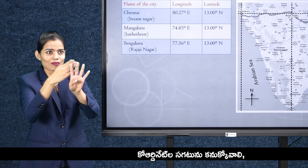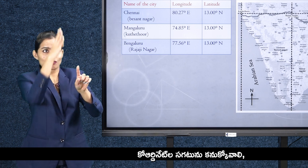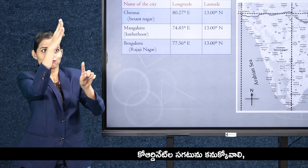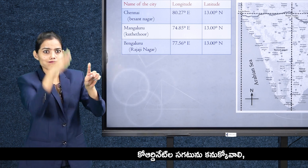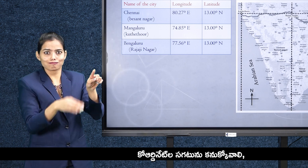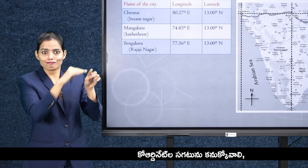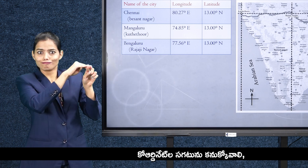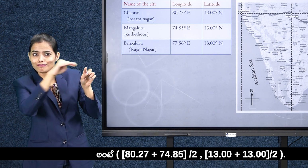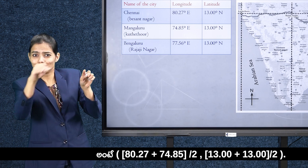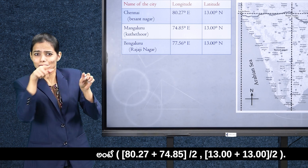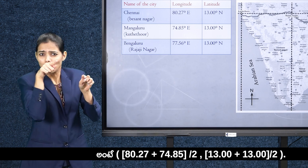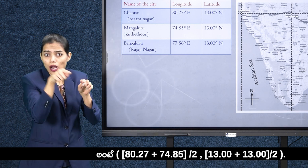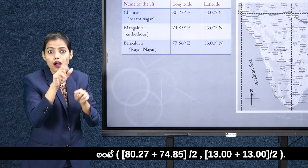అంటే